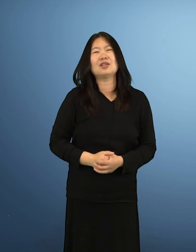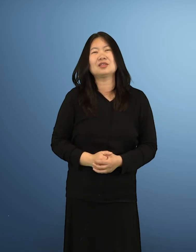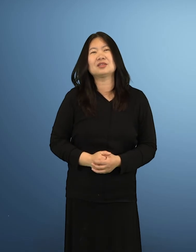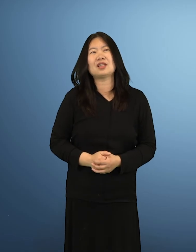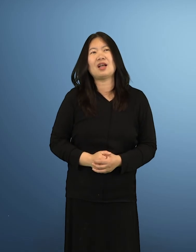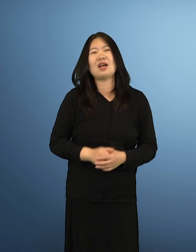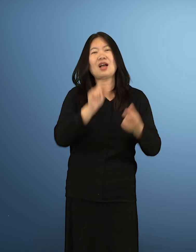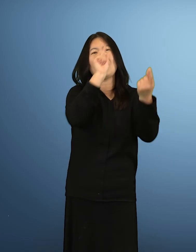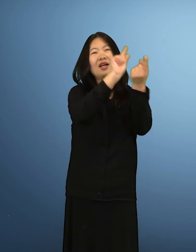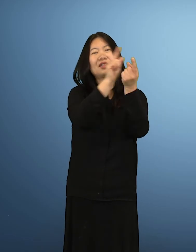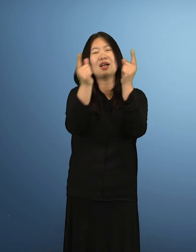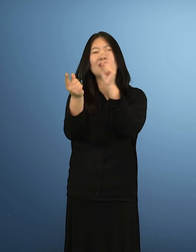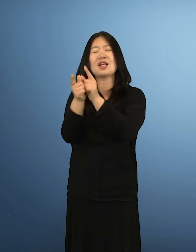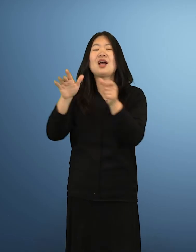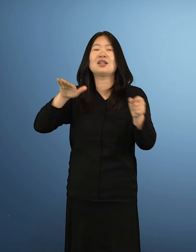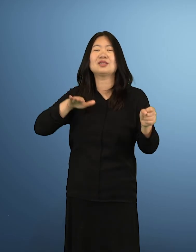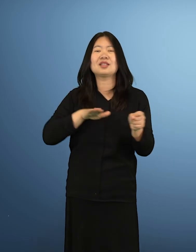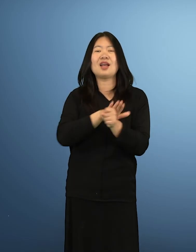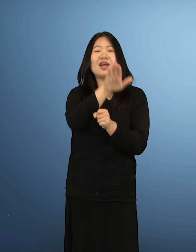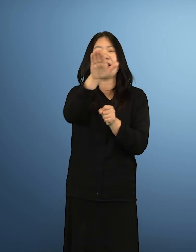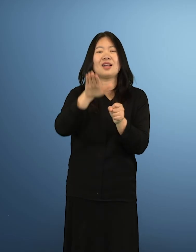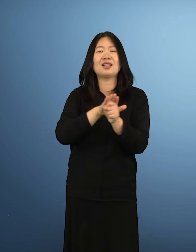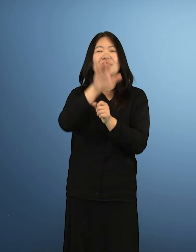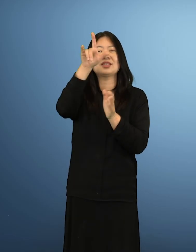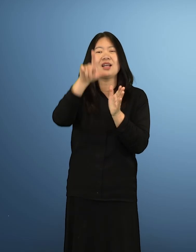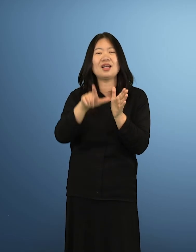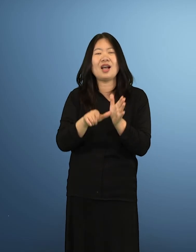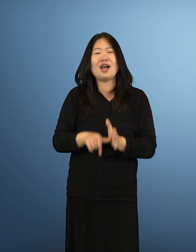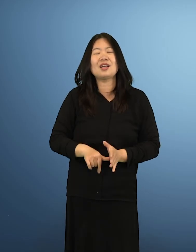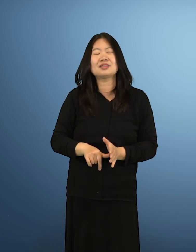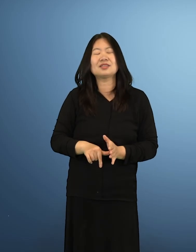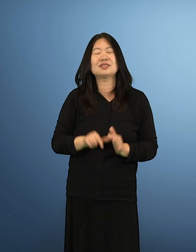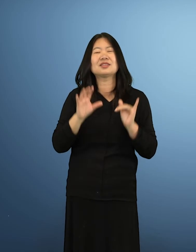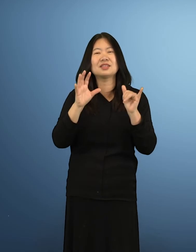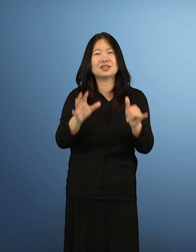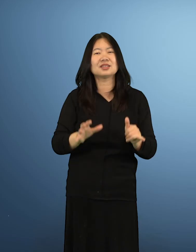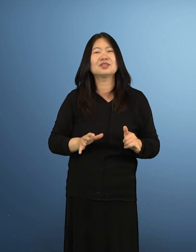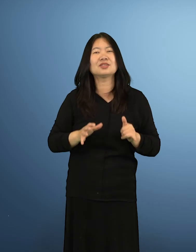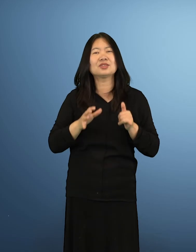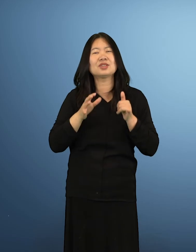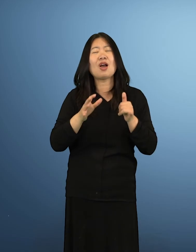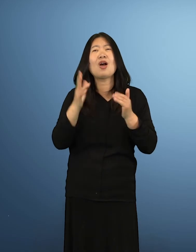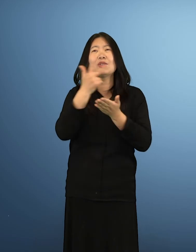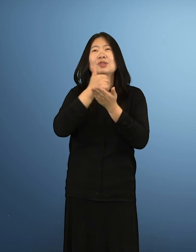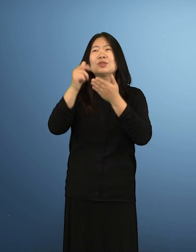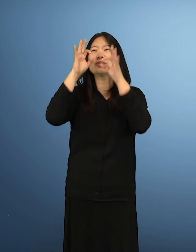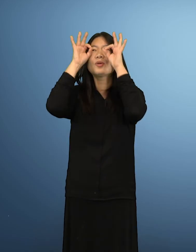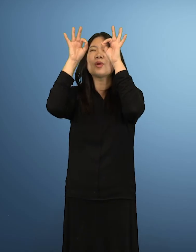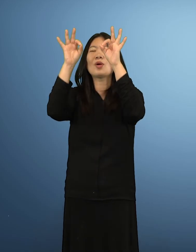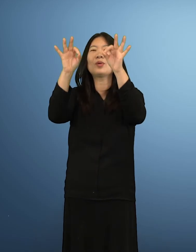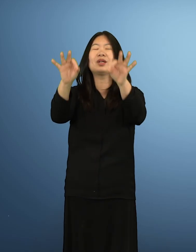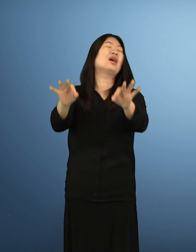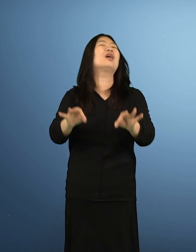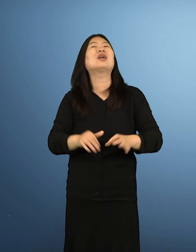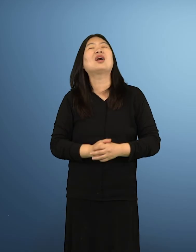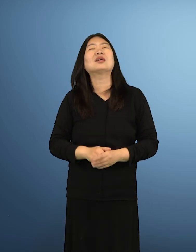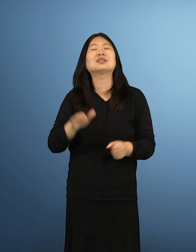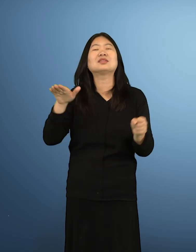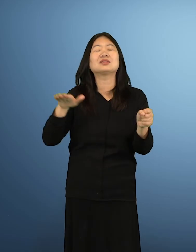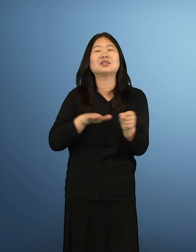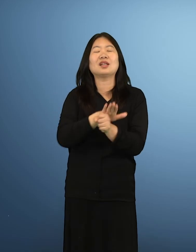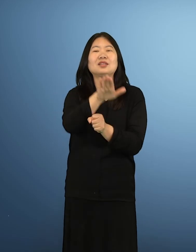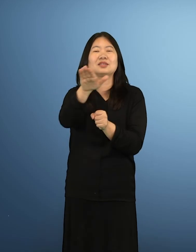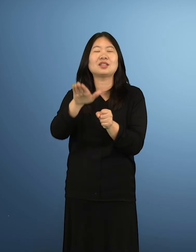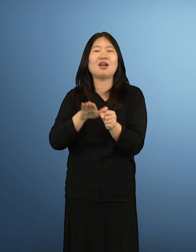서로 사랑할 때 세상은 줄 오래.